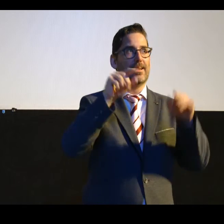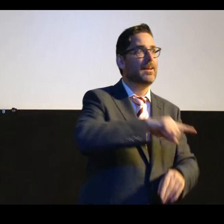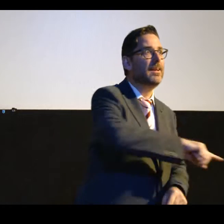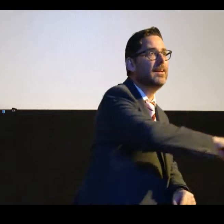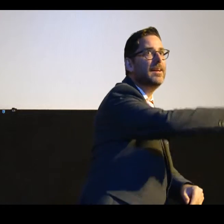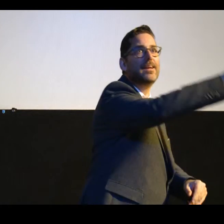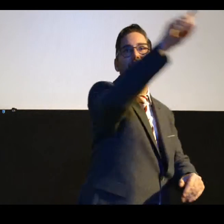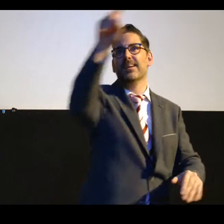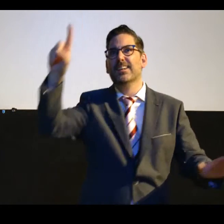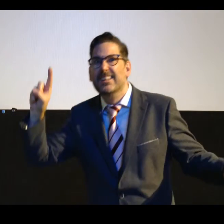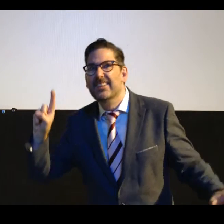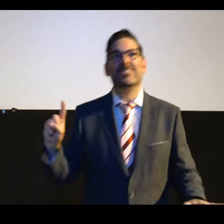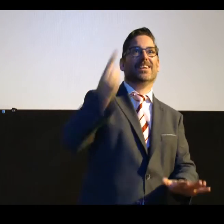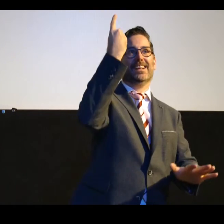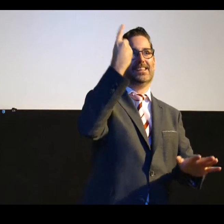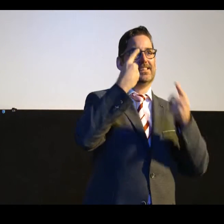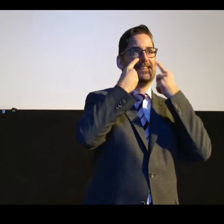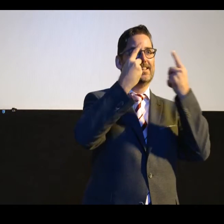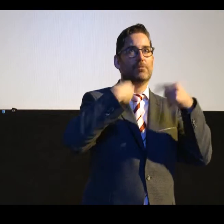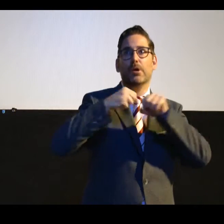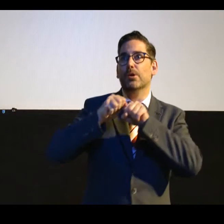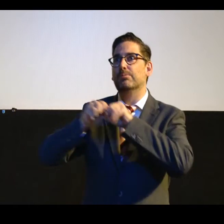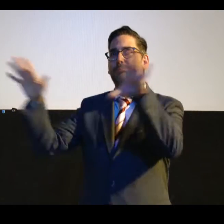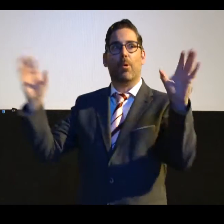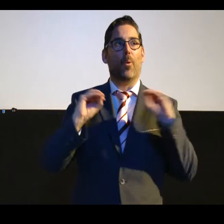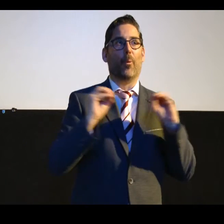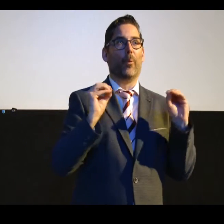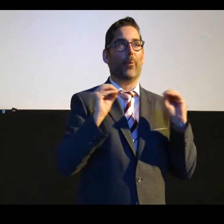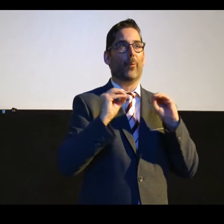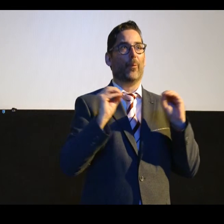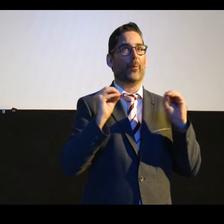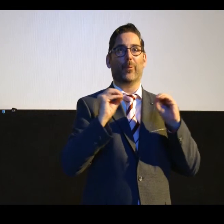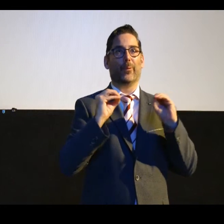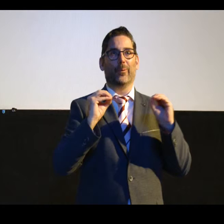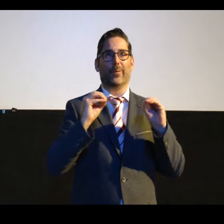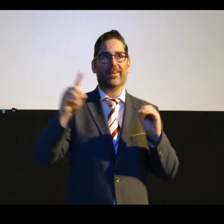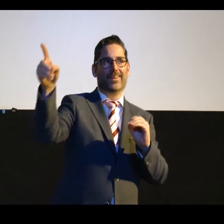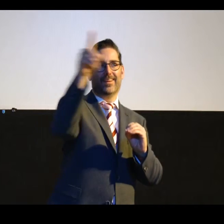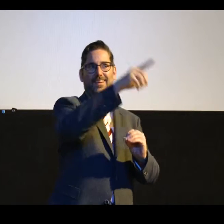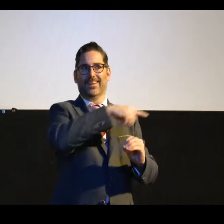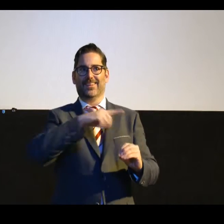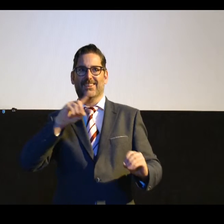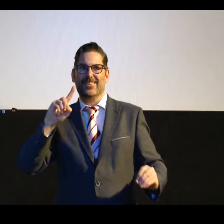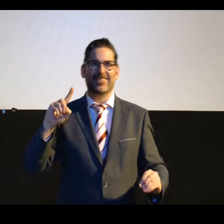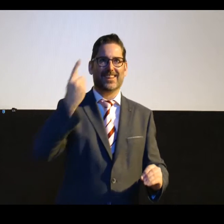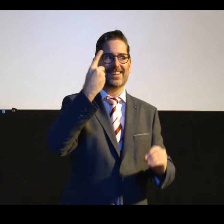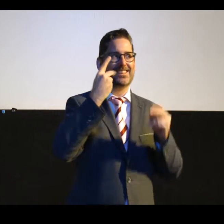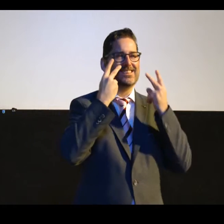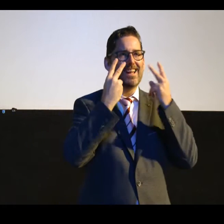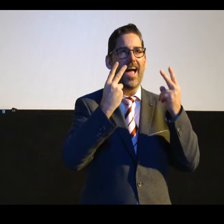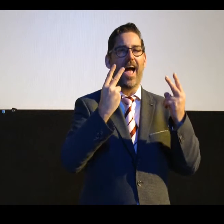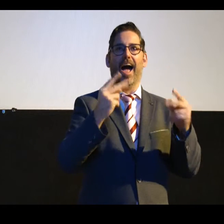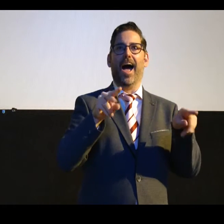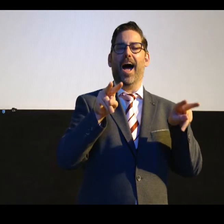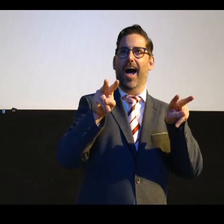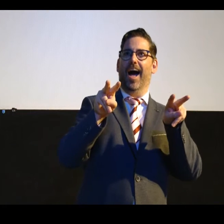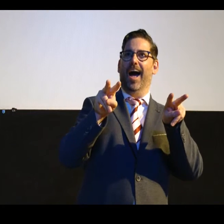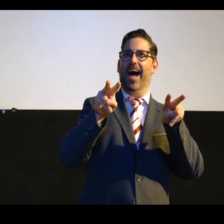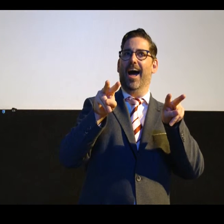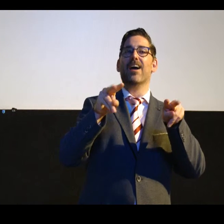un poco nuestro trabajo durante este 2016. Un vídeo que va a difundirse en breve, son los primeros en